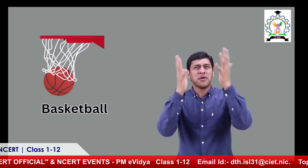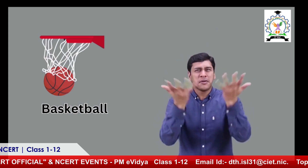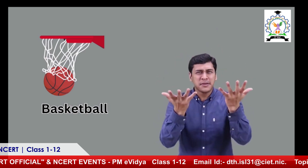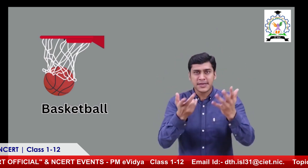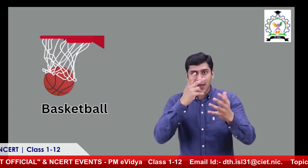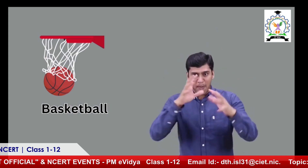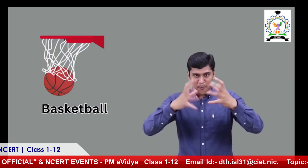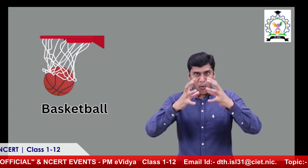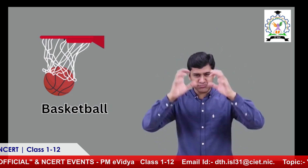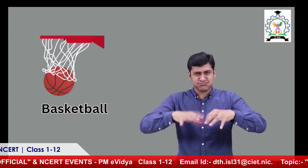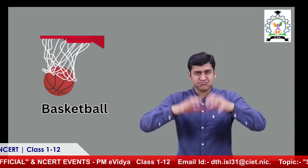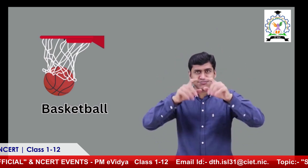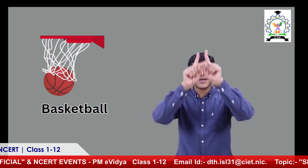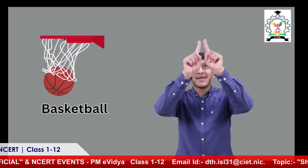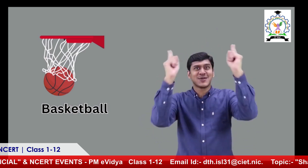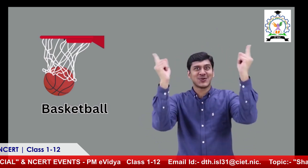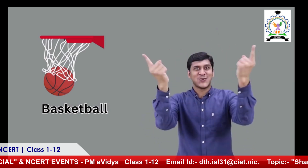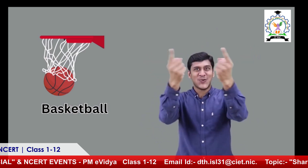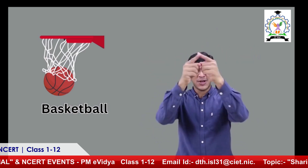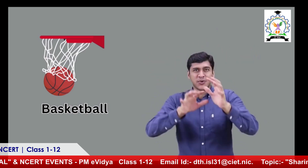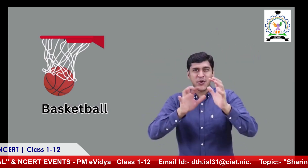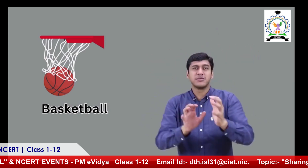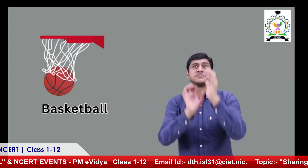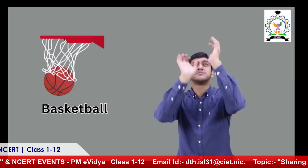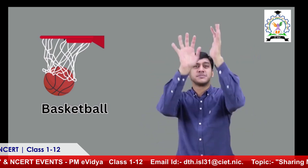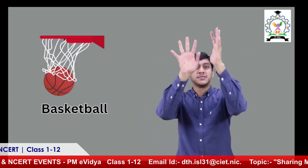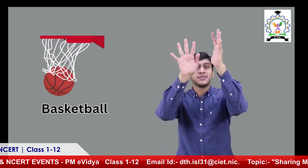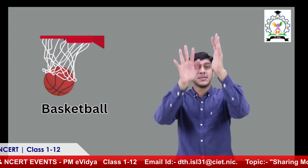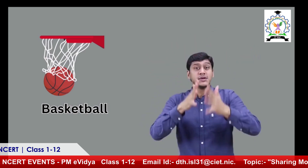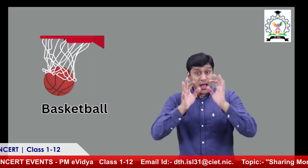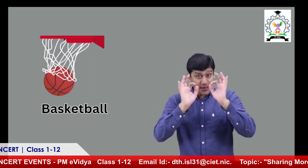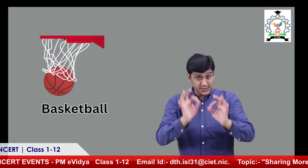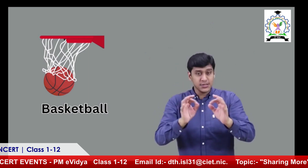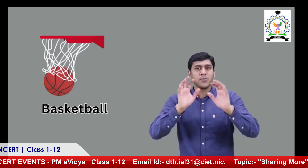ये साइन भी वही दर्शाता है जैसे बास्केटबॉल खेलते हैं।